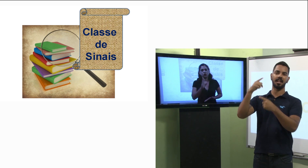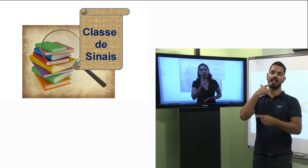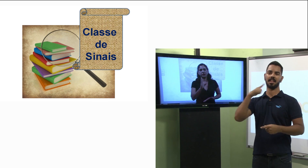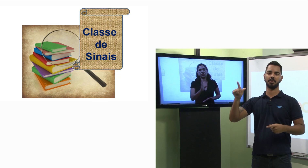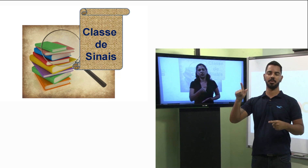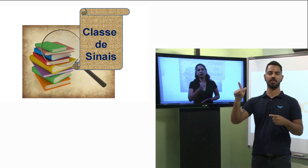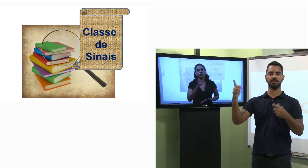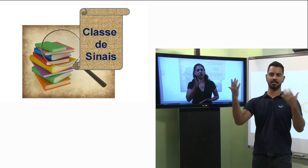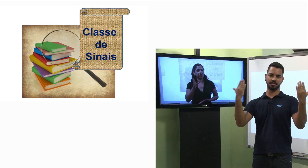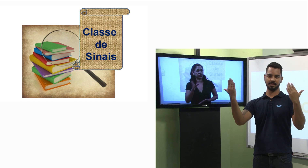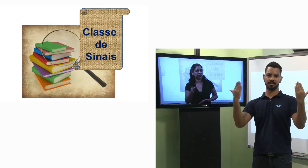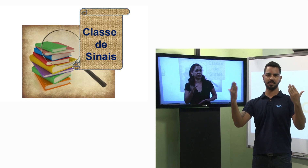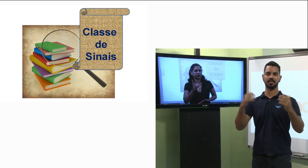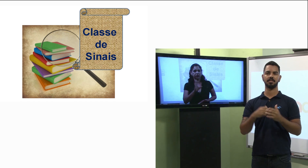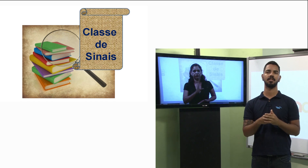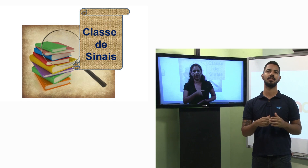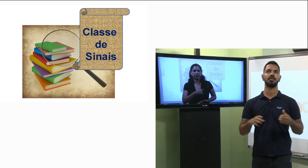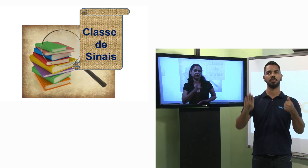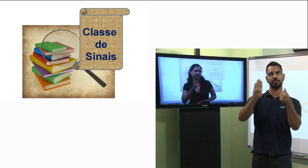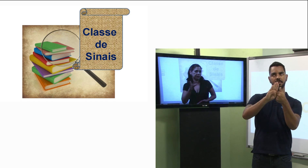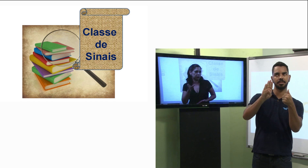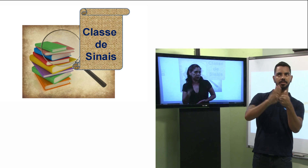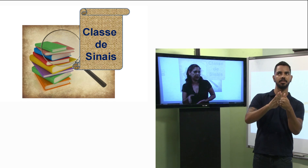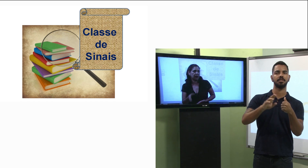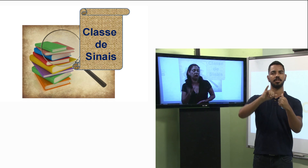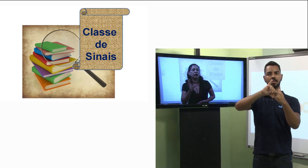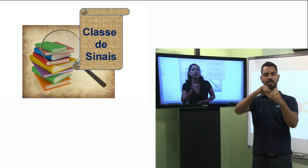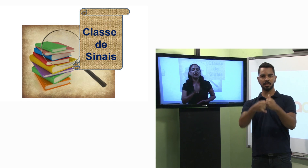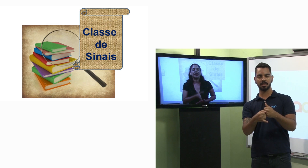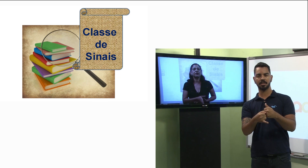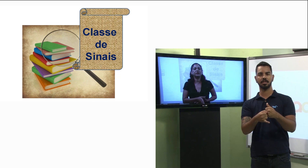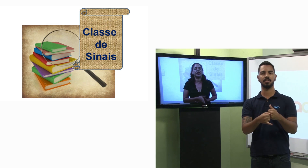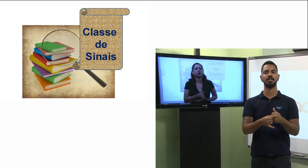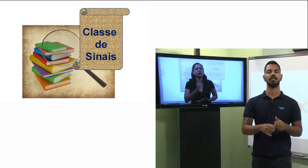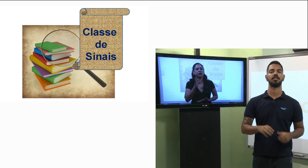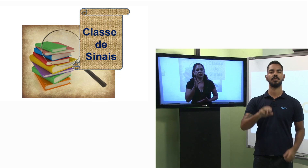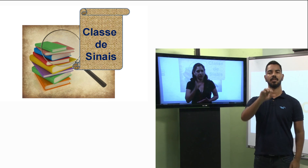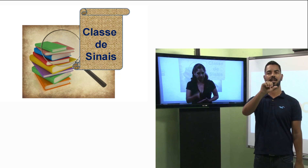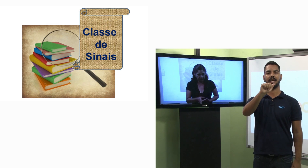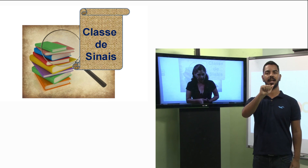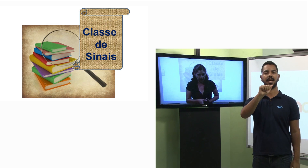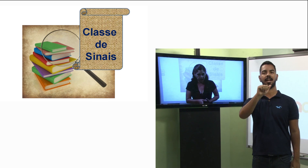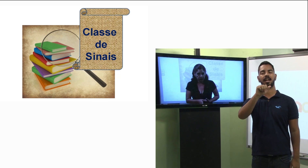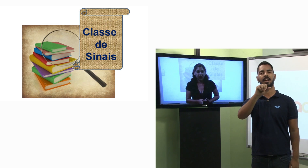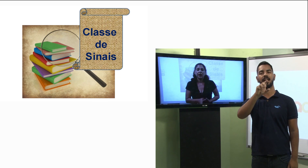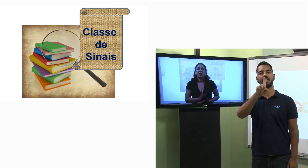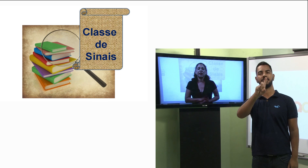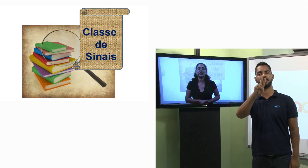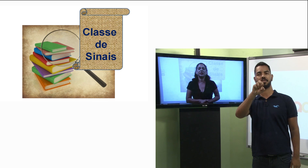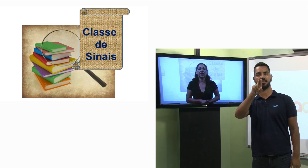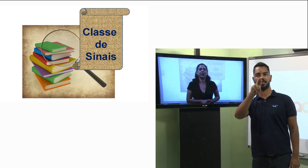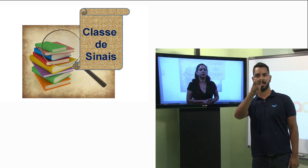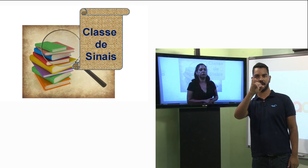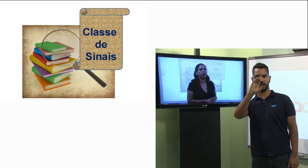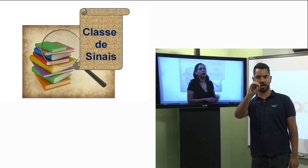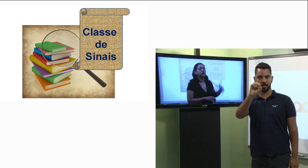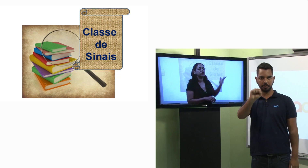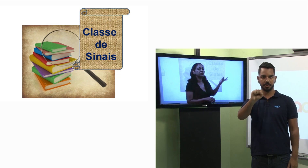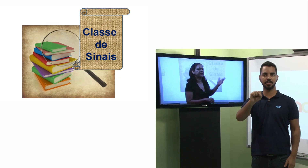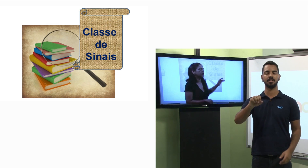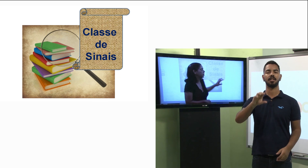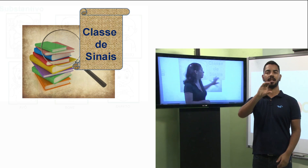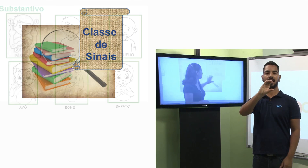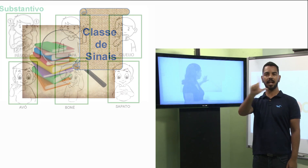classes: substantivos, adjetivos, advérbios, sistema pronominal, classificadores e verbos. Iniciaremos